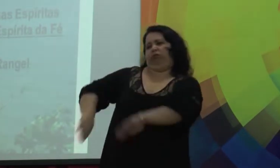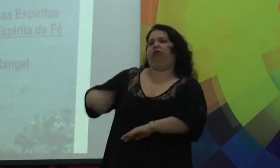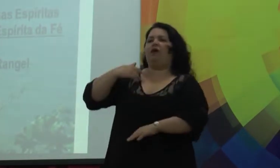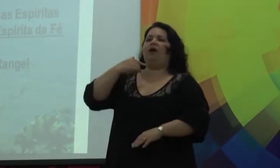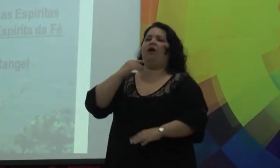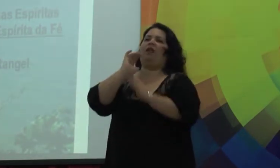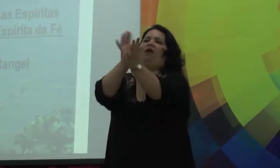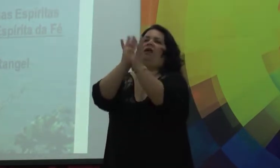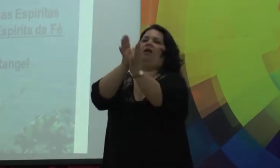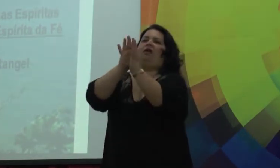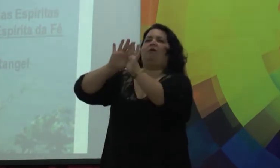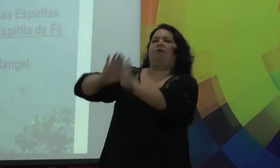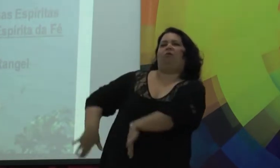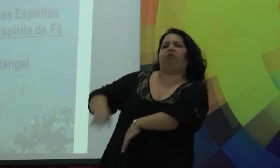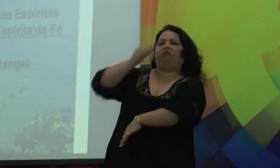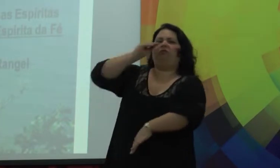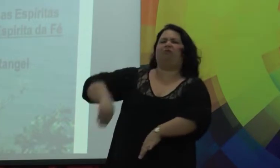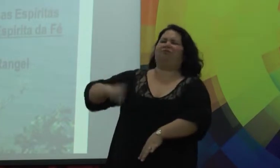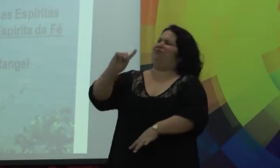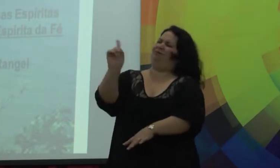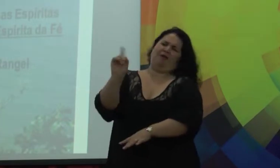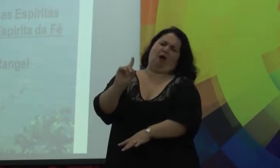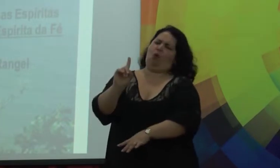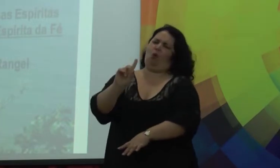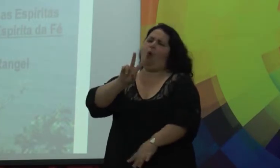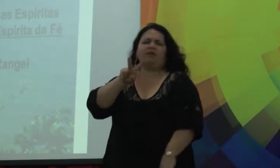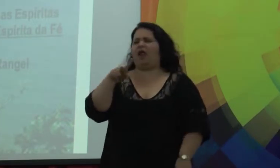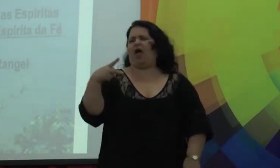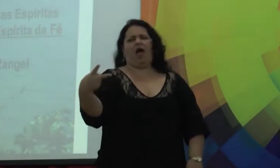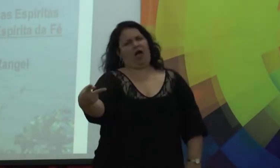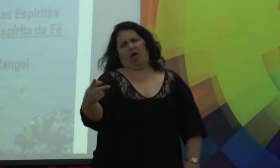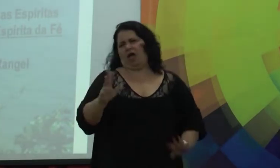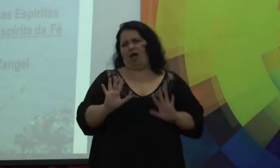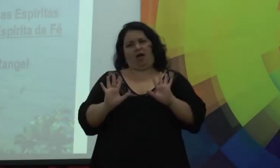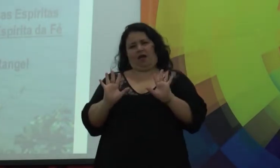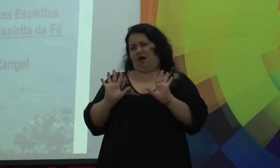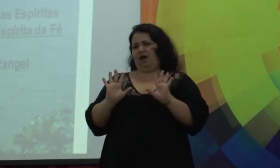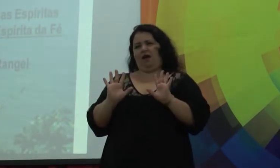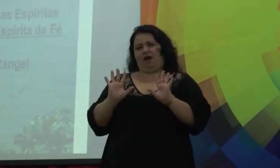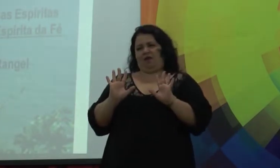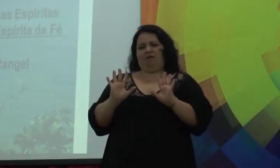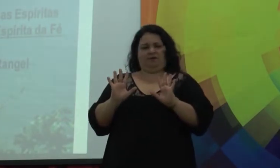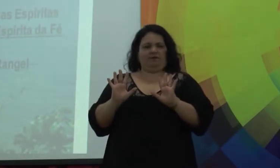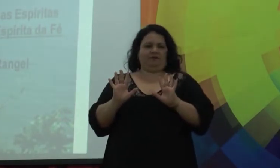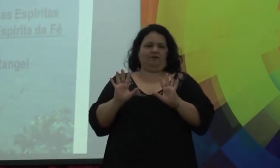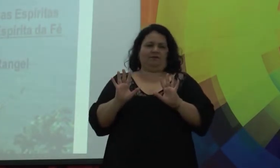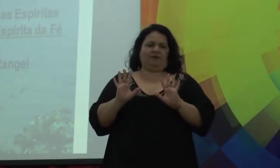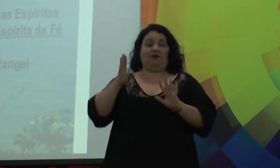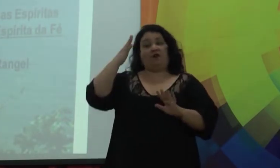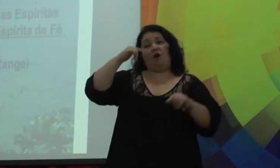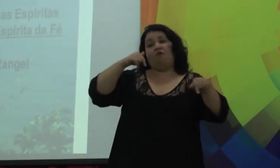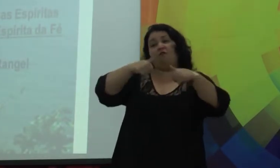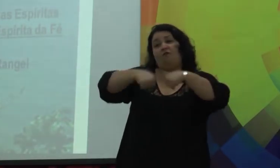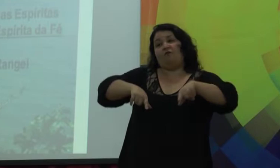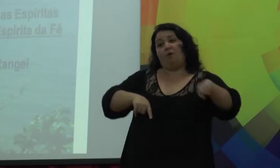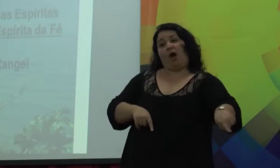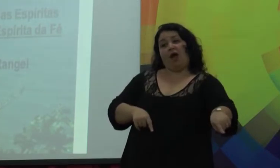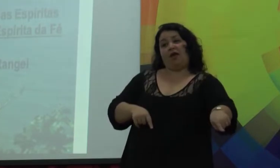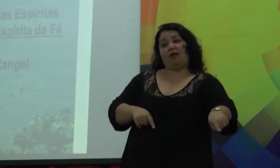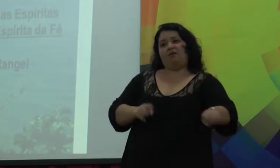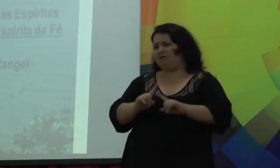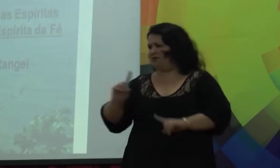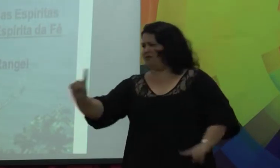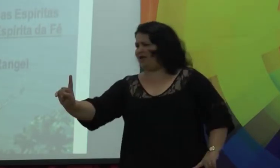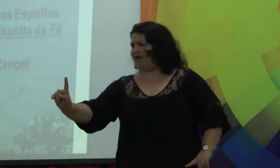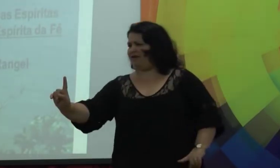Libras. Muito pelo contrário. E, inclusive, quando perguntaram, eu falei assim: eu fico aqui embaixo, não quero ficar lá em cima.